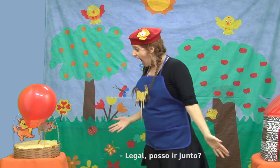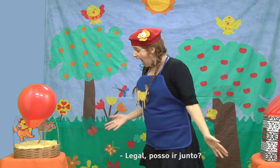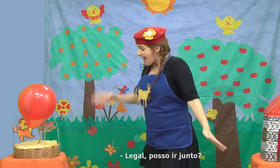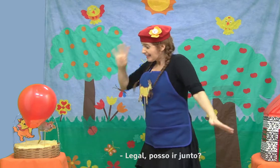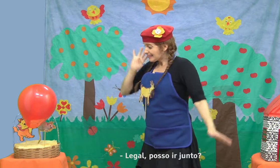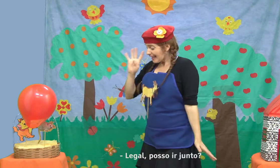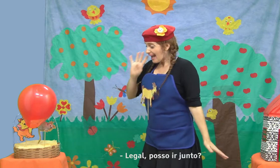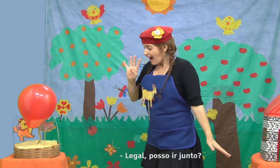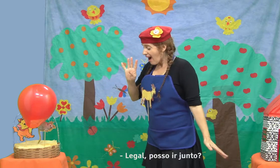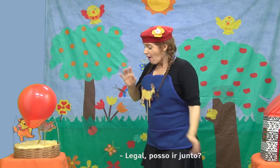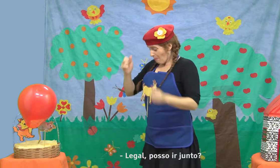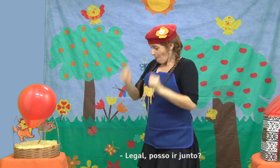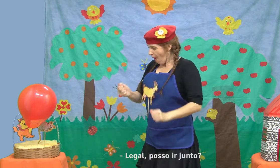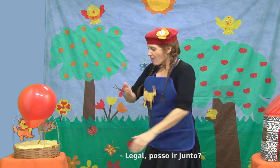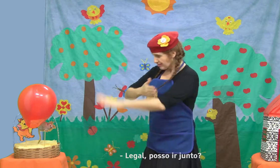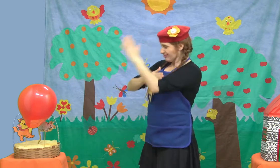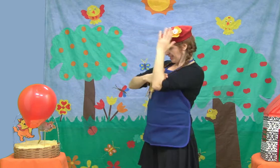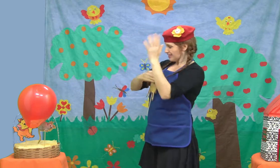legal posse junto